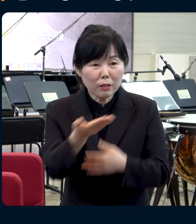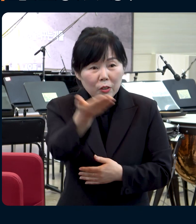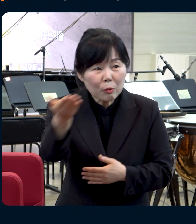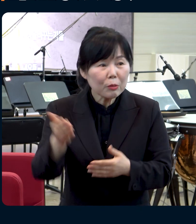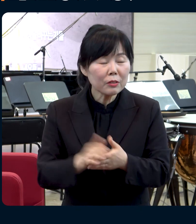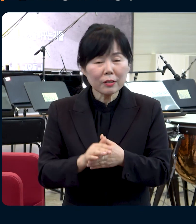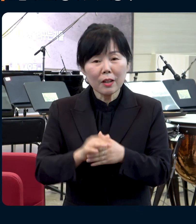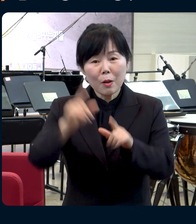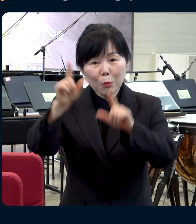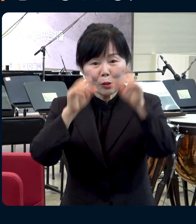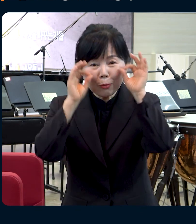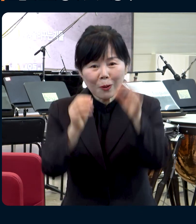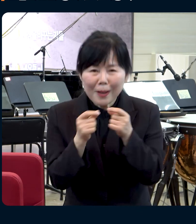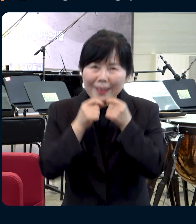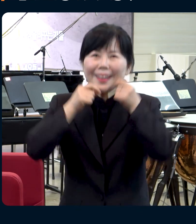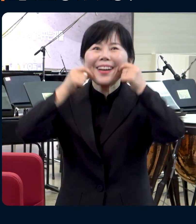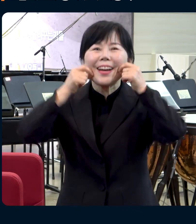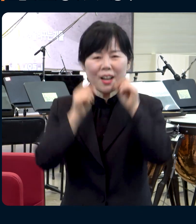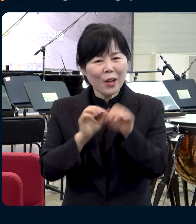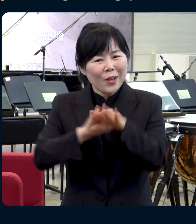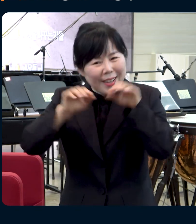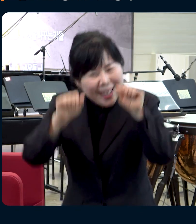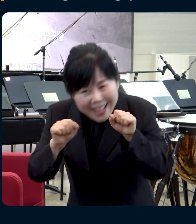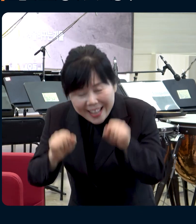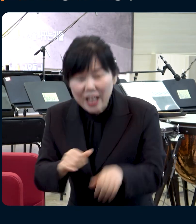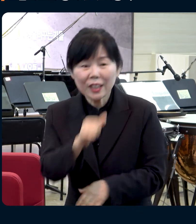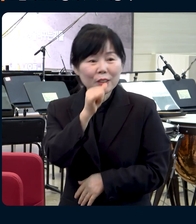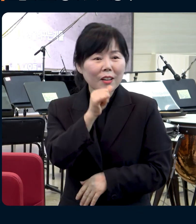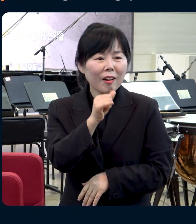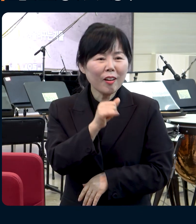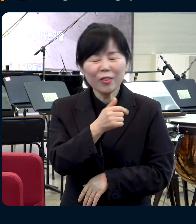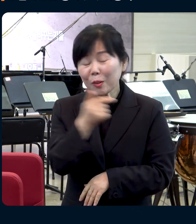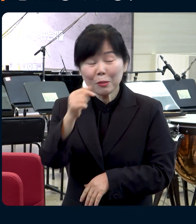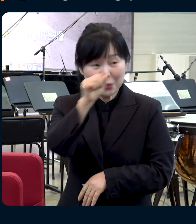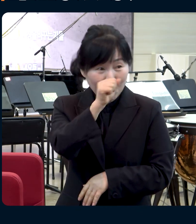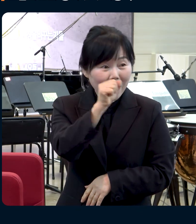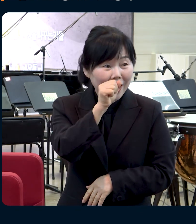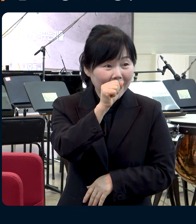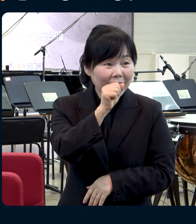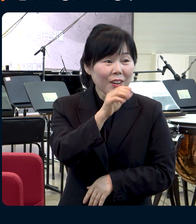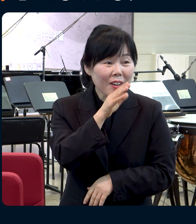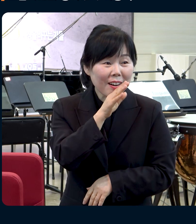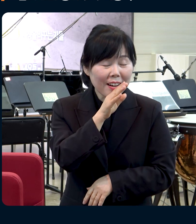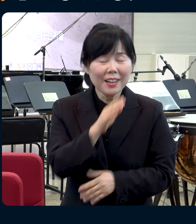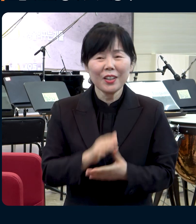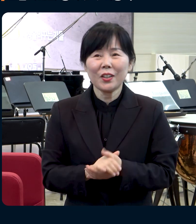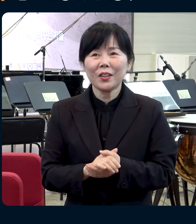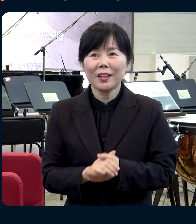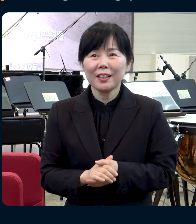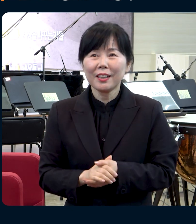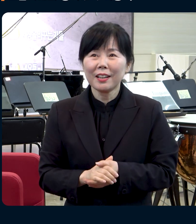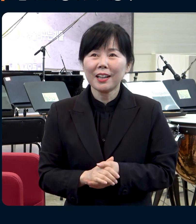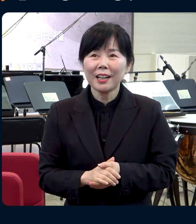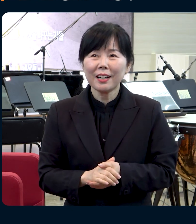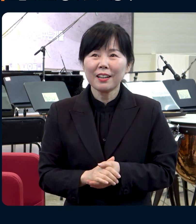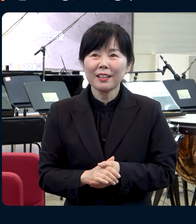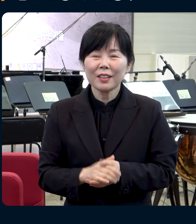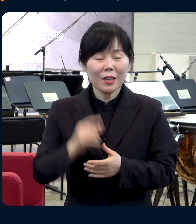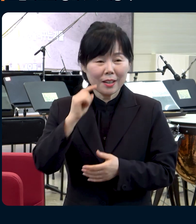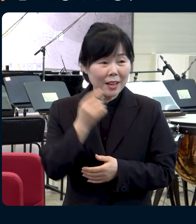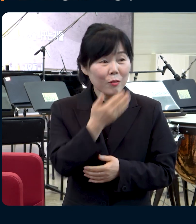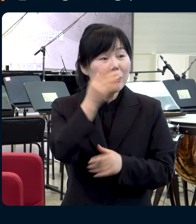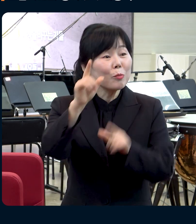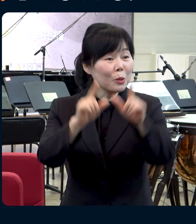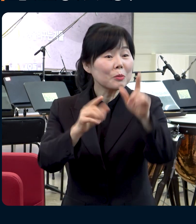때마다 스마일을 하시고 인사를 잘 하시고요, 얼마나 좋은지 몰라요. 너무나 귀한 분들입니다. 물론 여러분들 이런 아름다운 모습